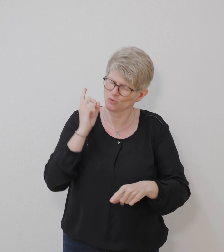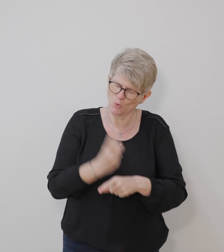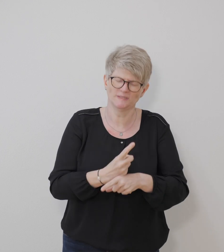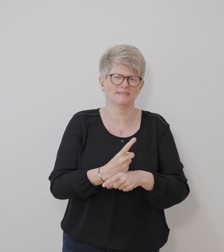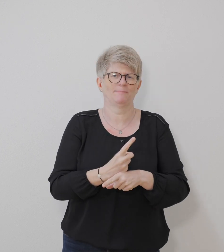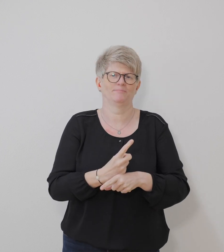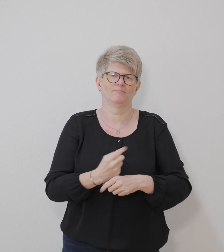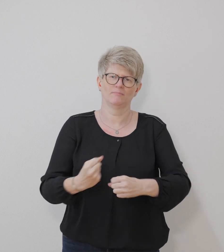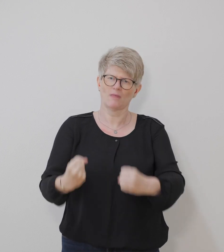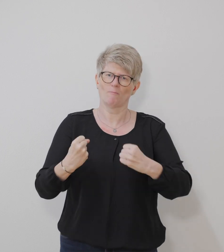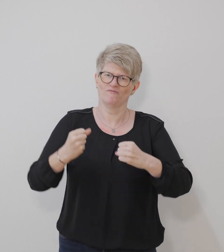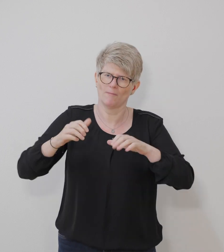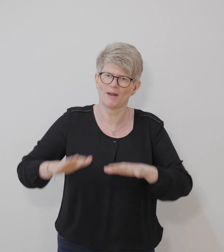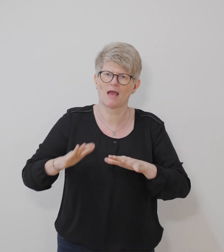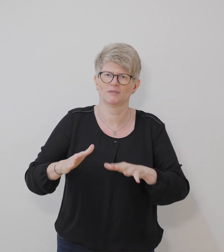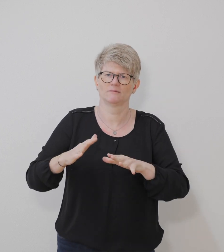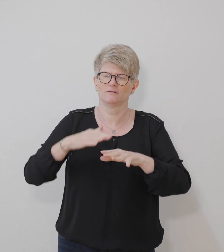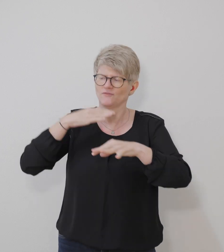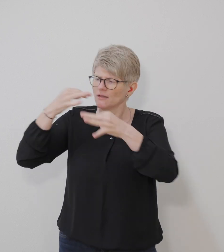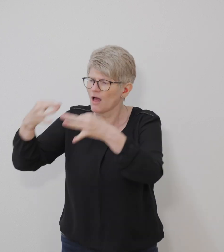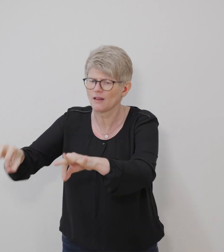das gemeinsame Leben mit ihrem Kind.